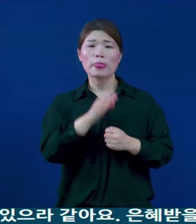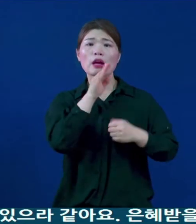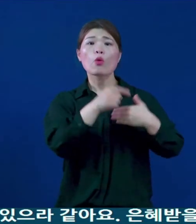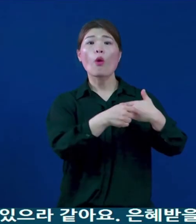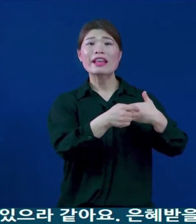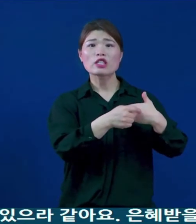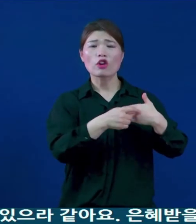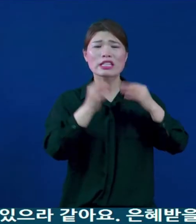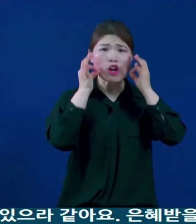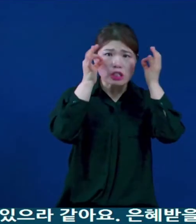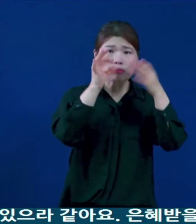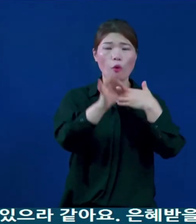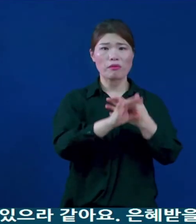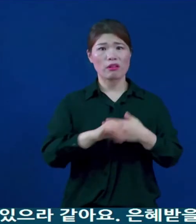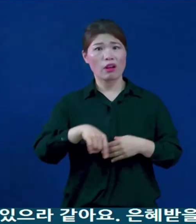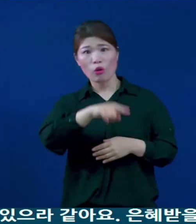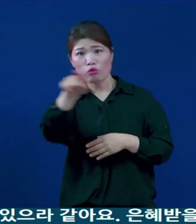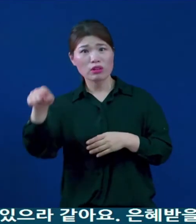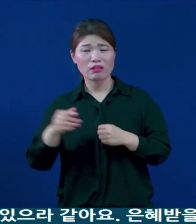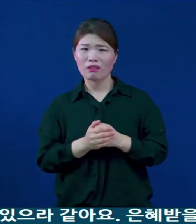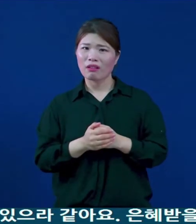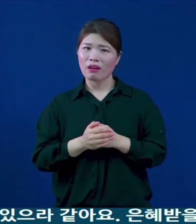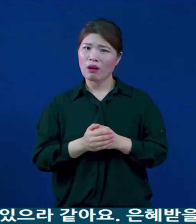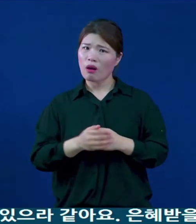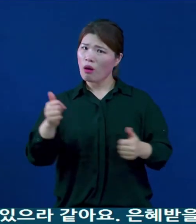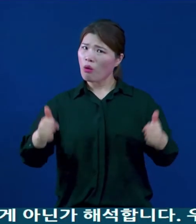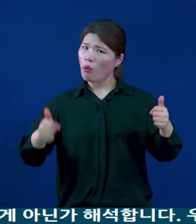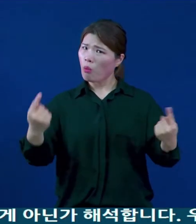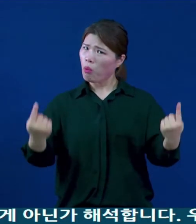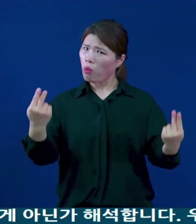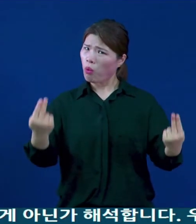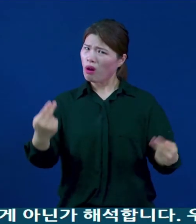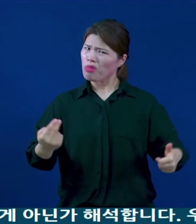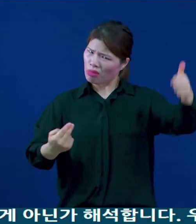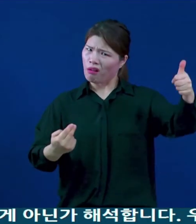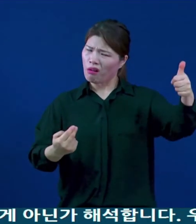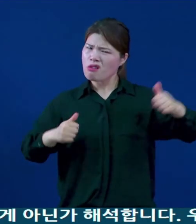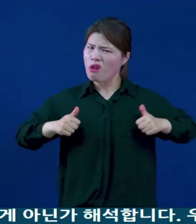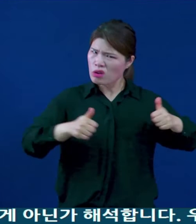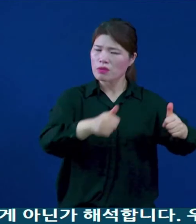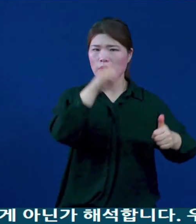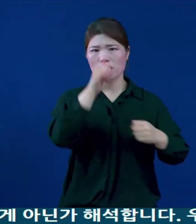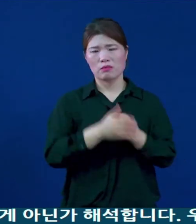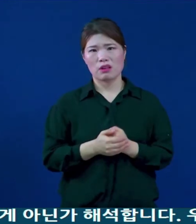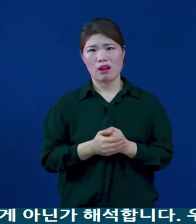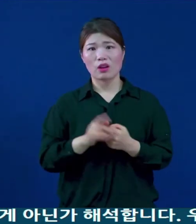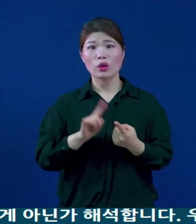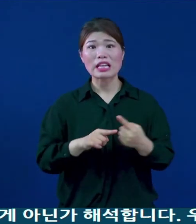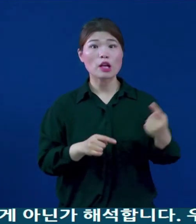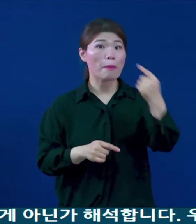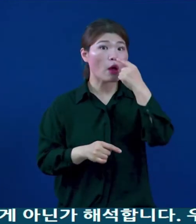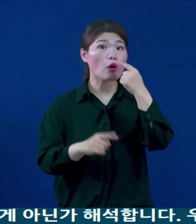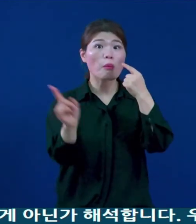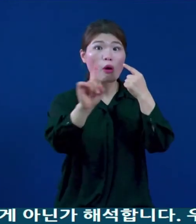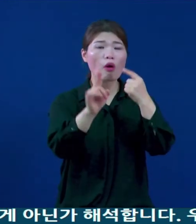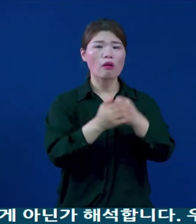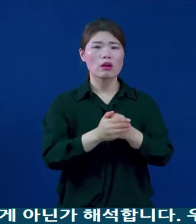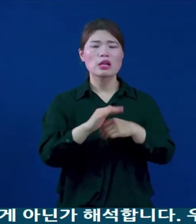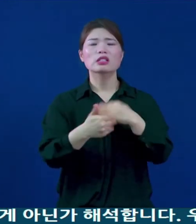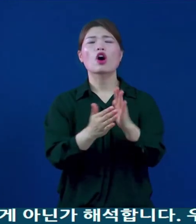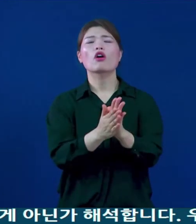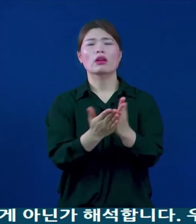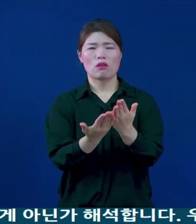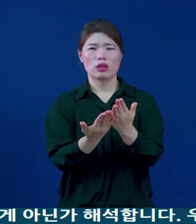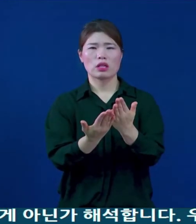열심은 우리 이상으로 있는 것 같습니다. 우리가 이때 정말 배워야 될 게, 성경이